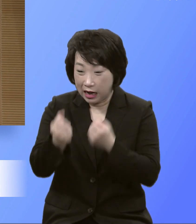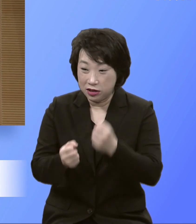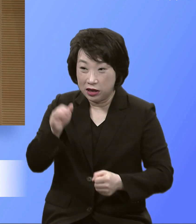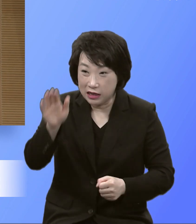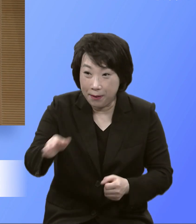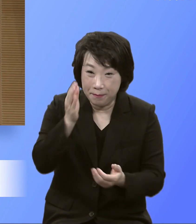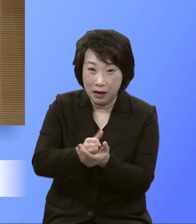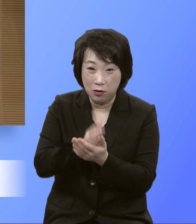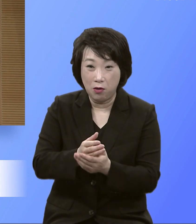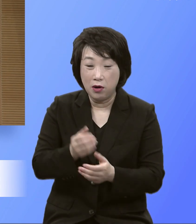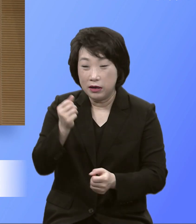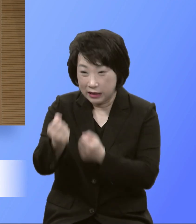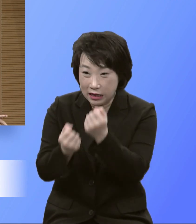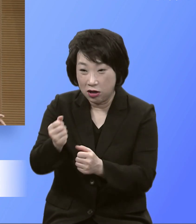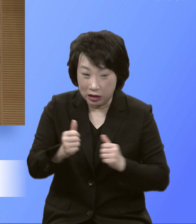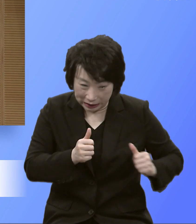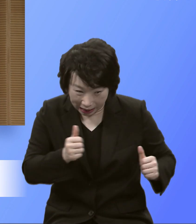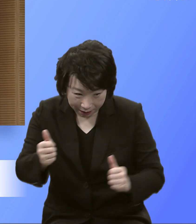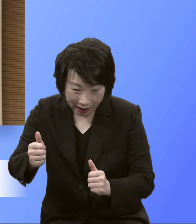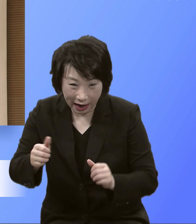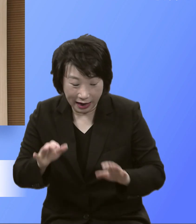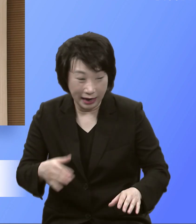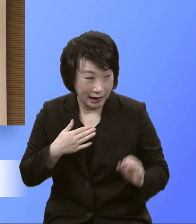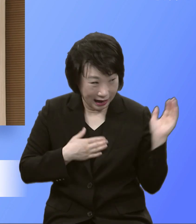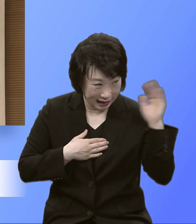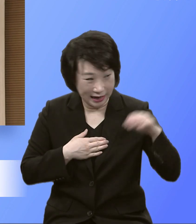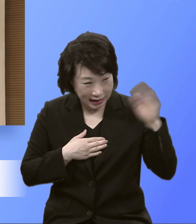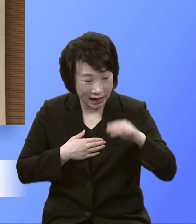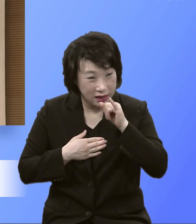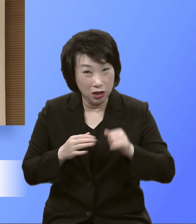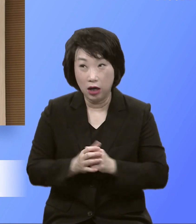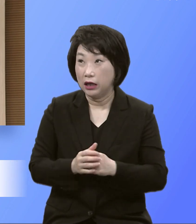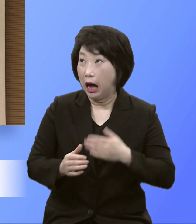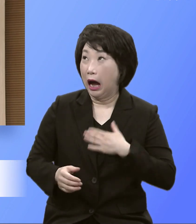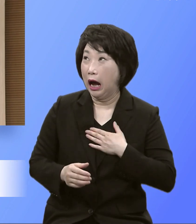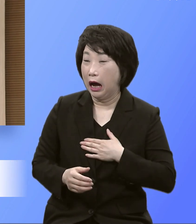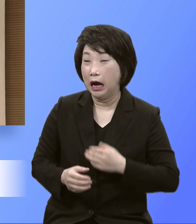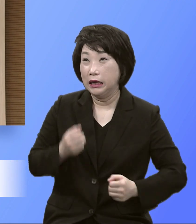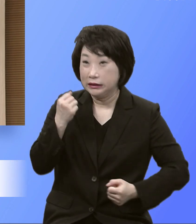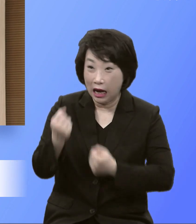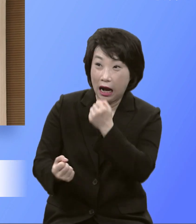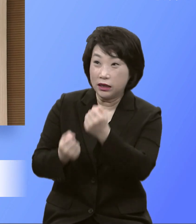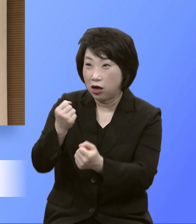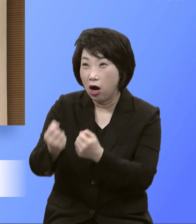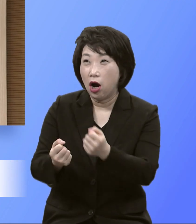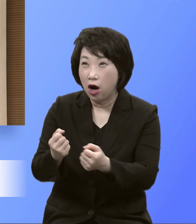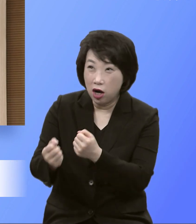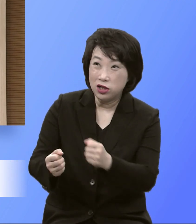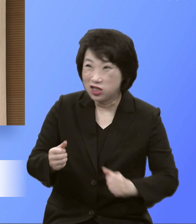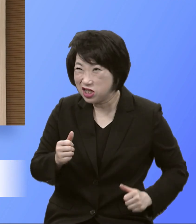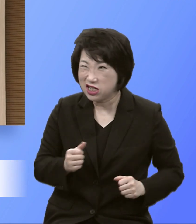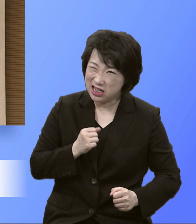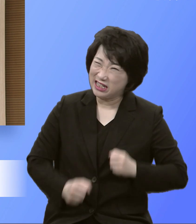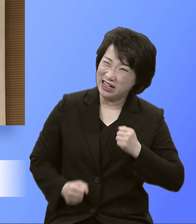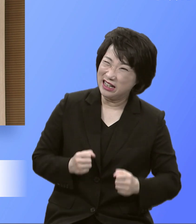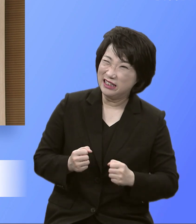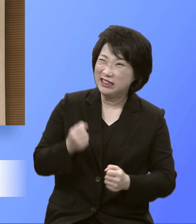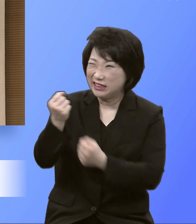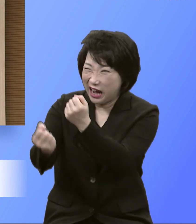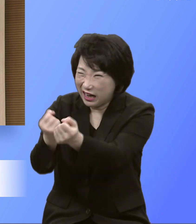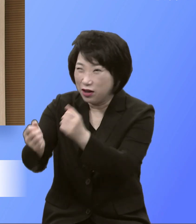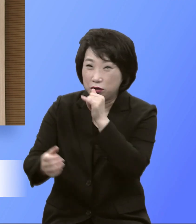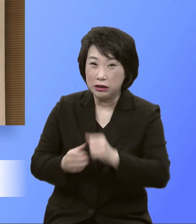자전거 속도를 따라와. 그 자전거 속도를 따라갑니다. 형 너무 빨라. 말도